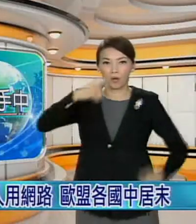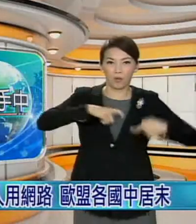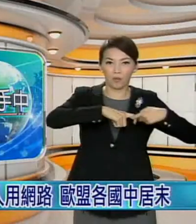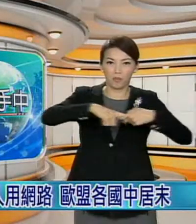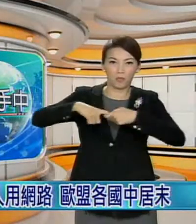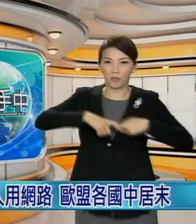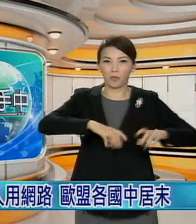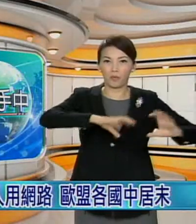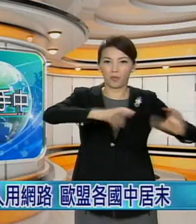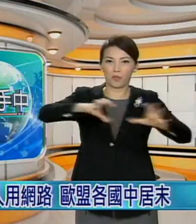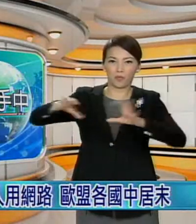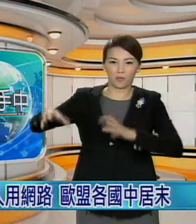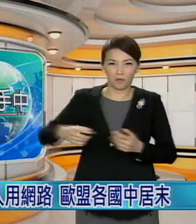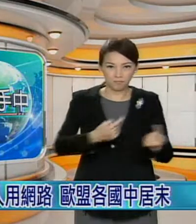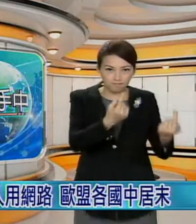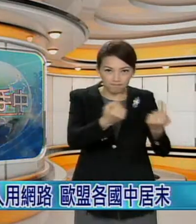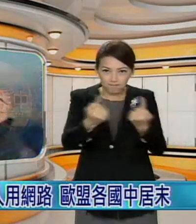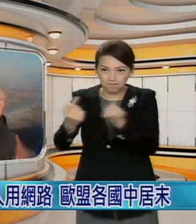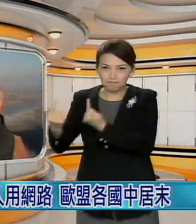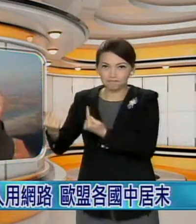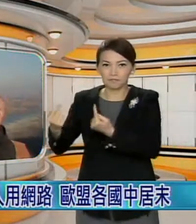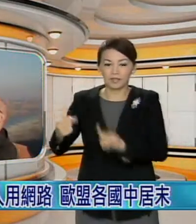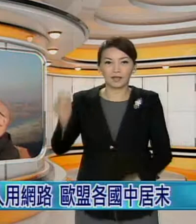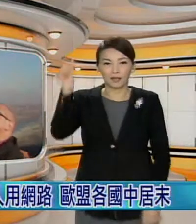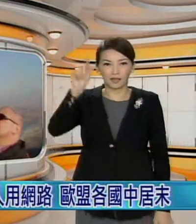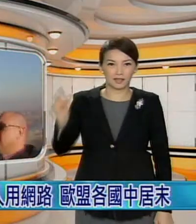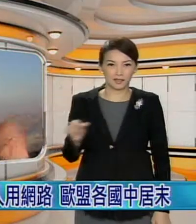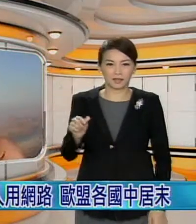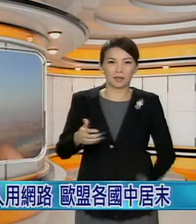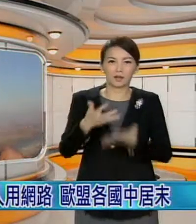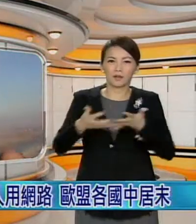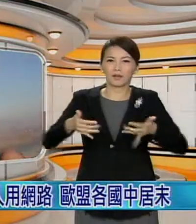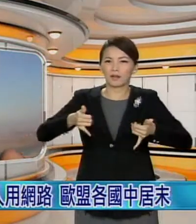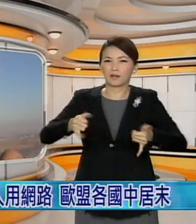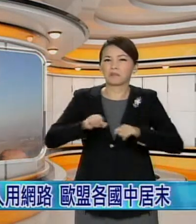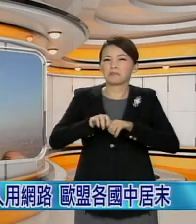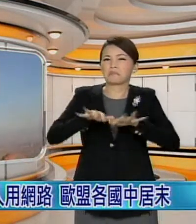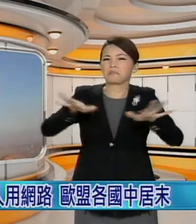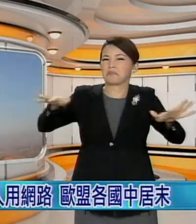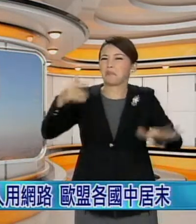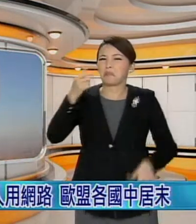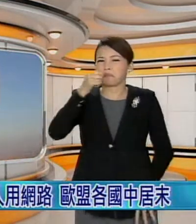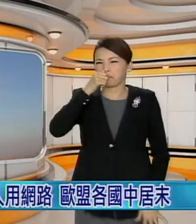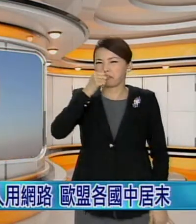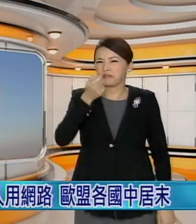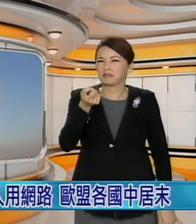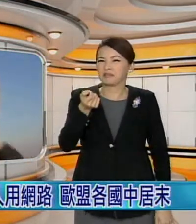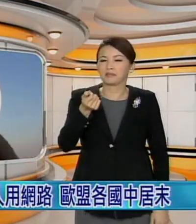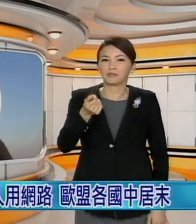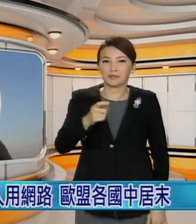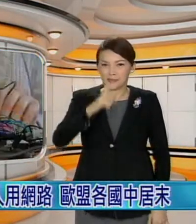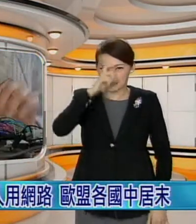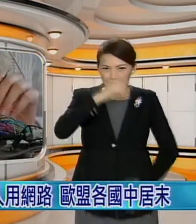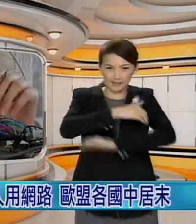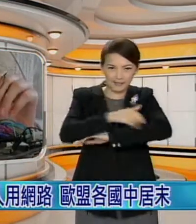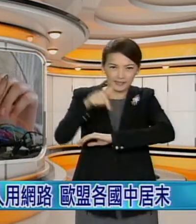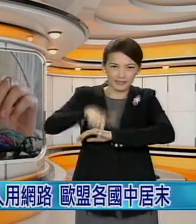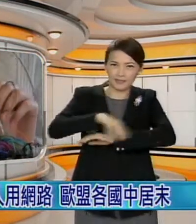意大利是欧盟里头使用网络比例最低的国家，为了要让网络能够深入偏